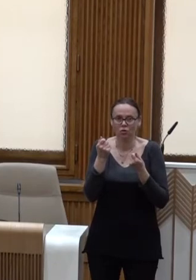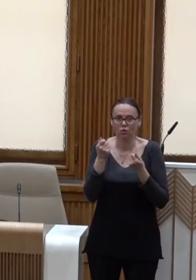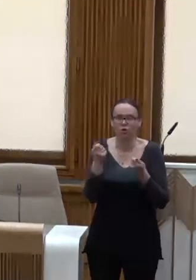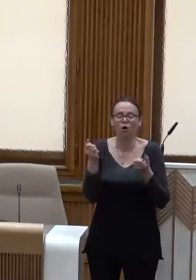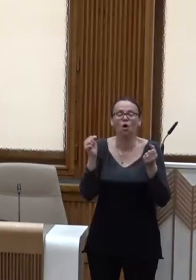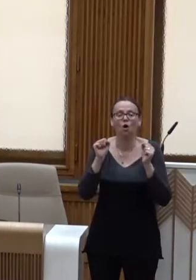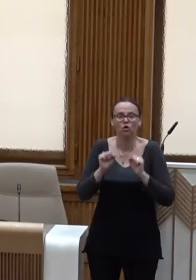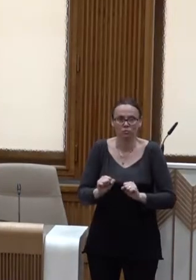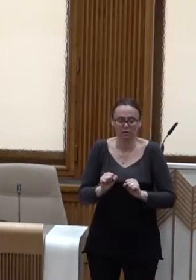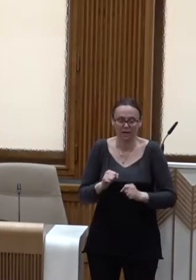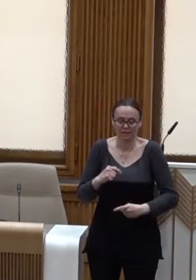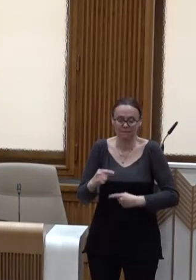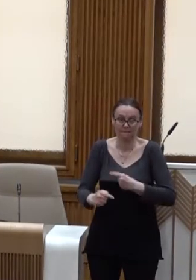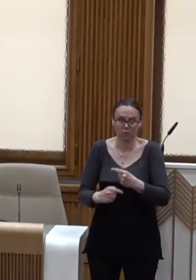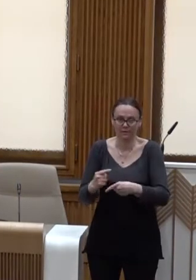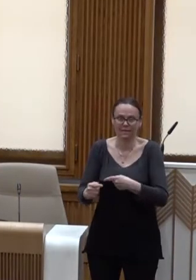finančno gospodarskih posledic